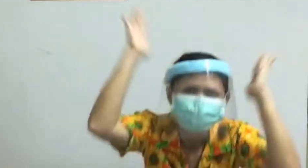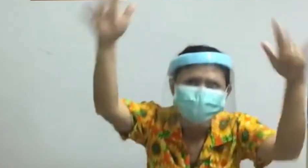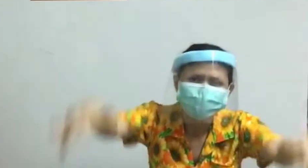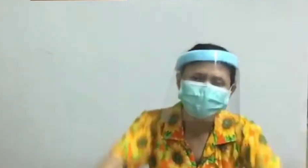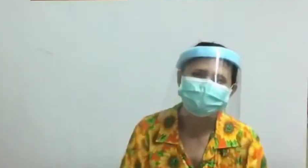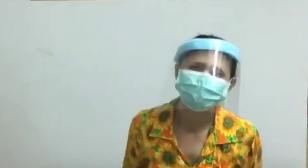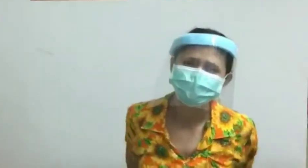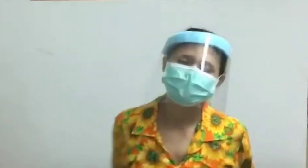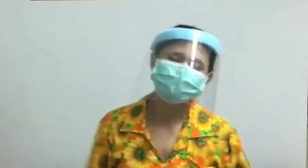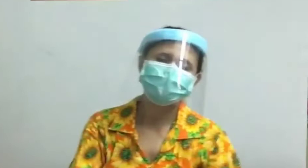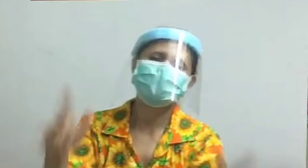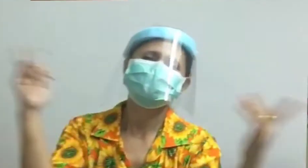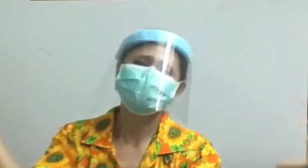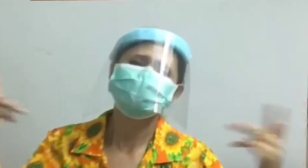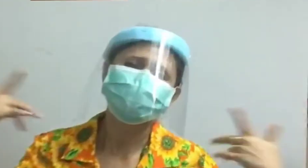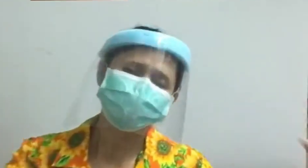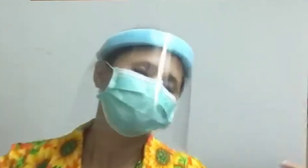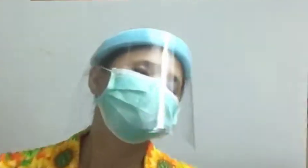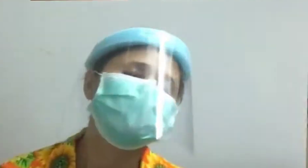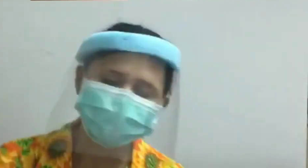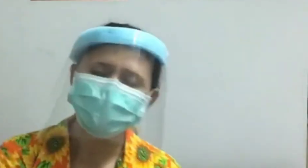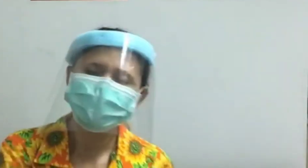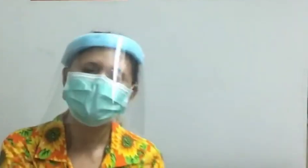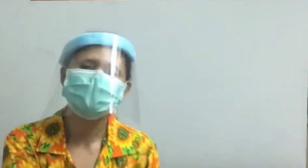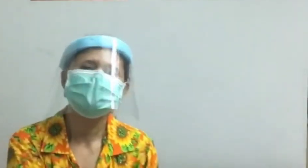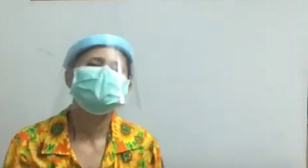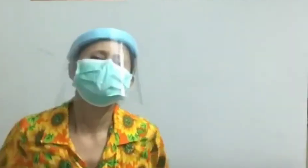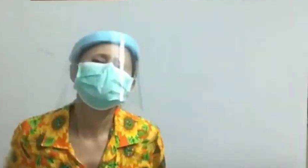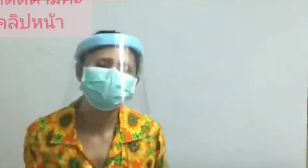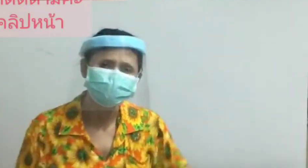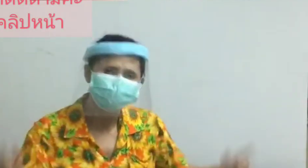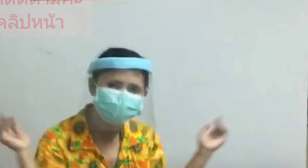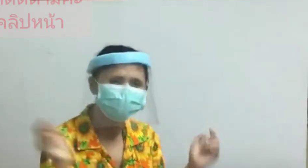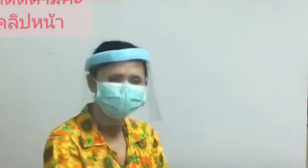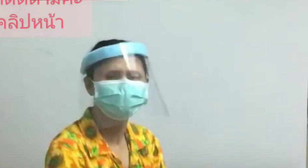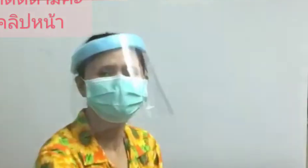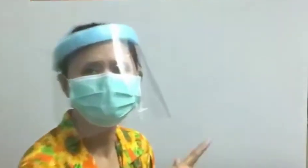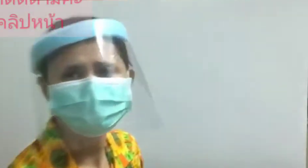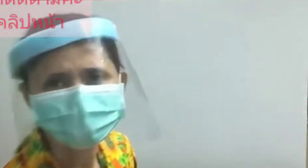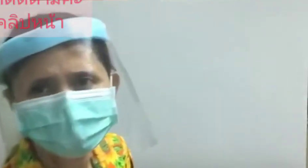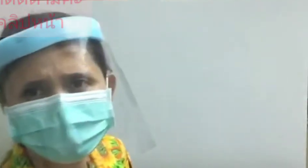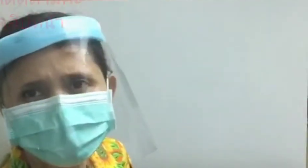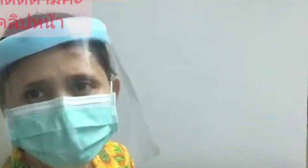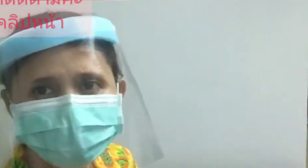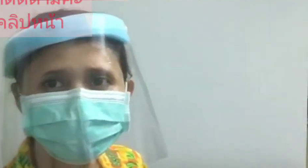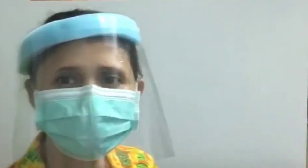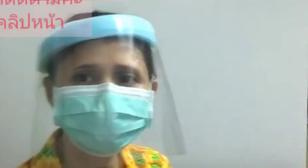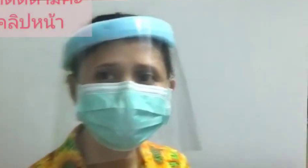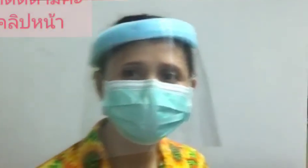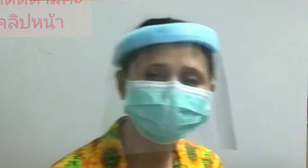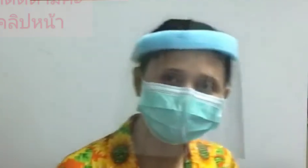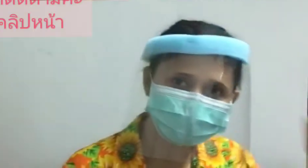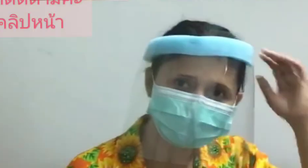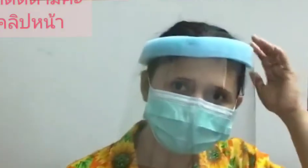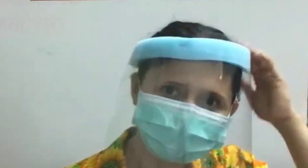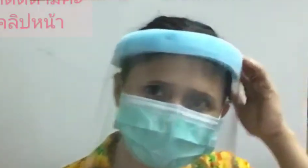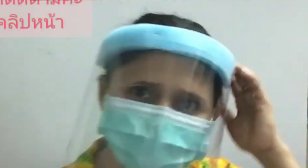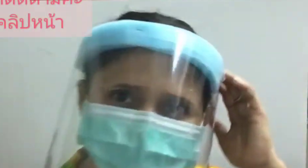ต้องทำยังไงอดทนเก็บตัวอยู่บ้านหนึ่งตั้ง14วันไม่ต้องกลัว